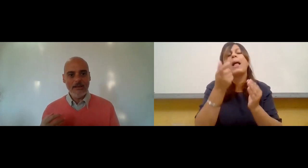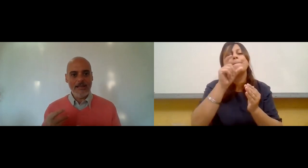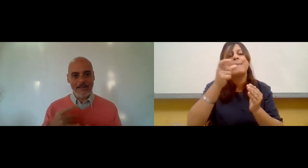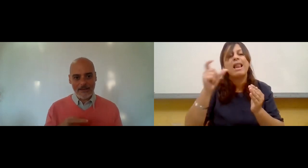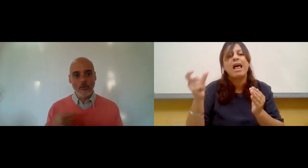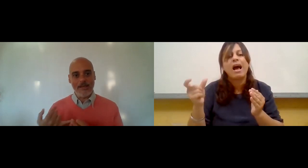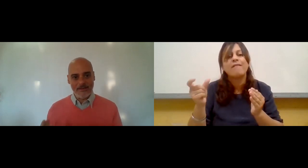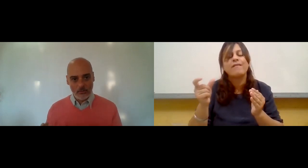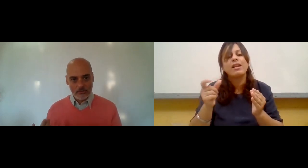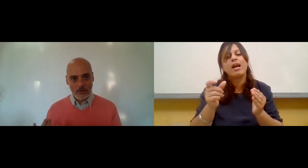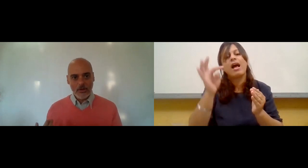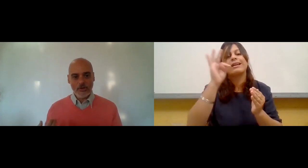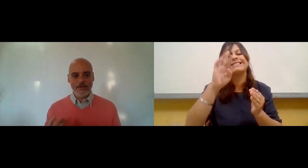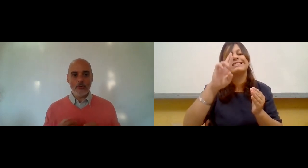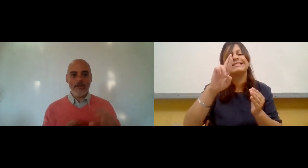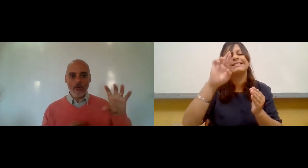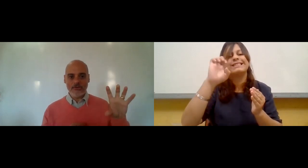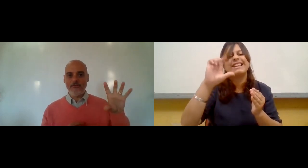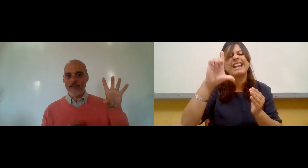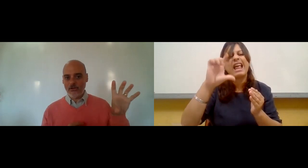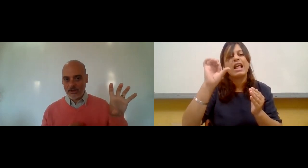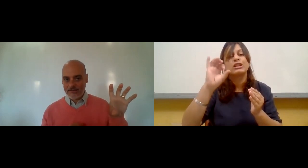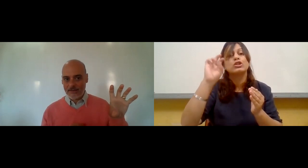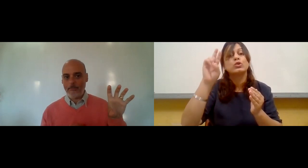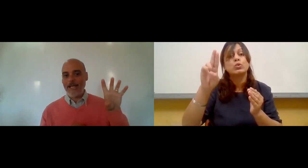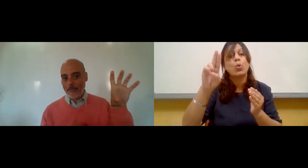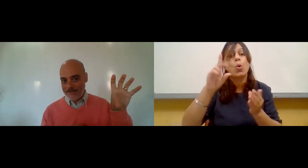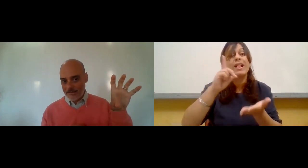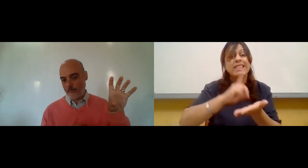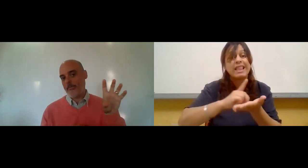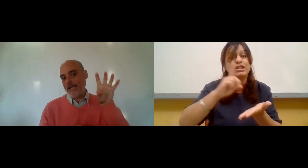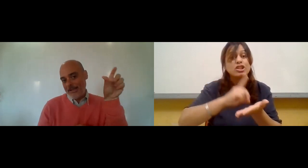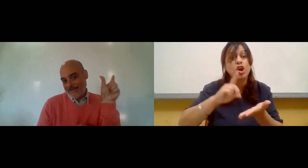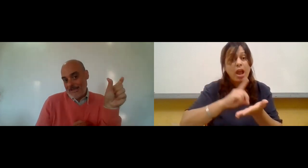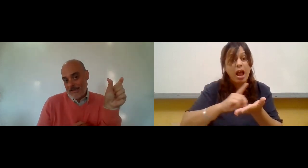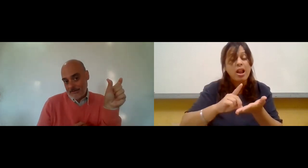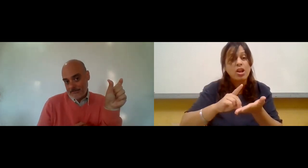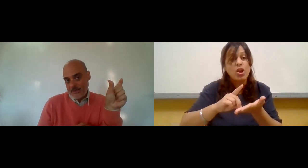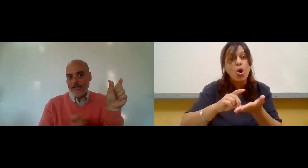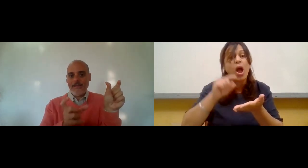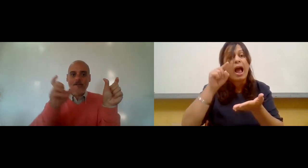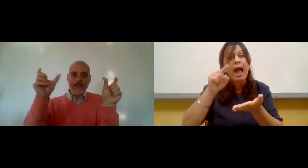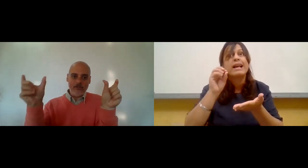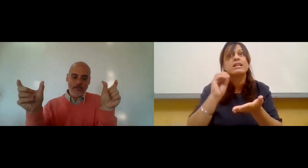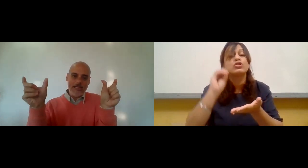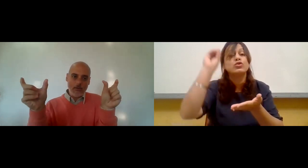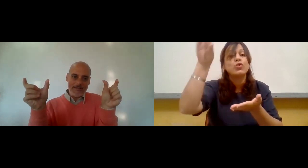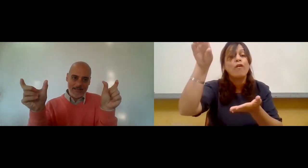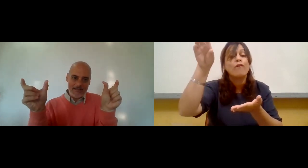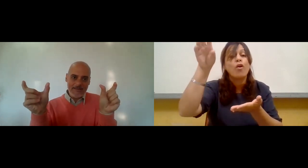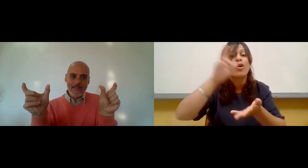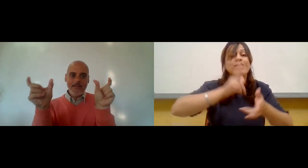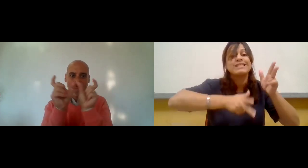haciendo, LSU, donde subimos definiciones, palabras, la seña y la definición en